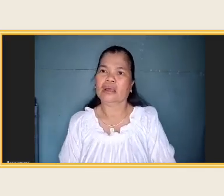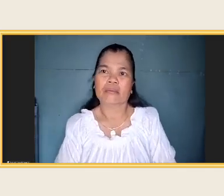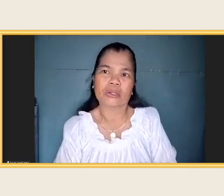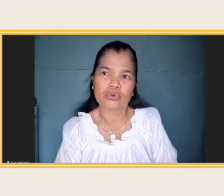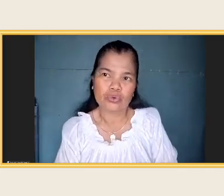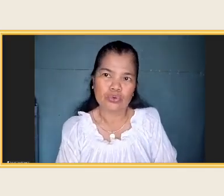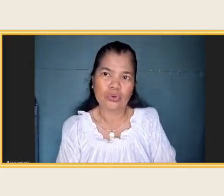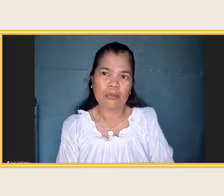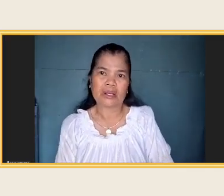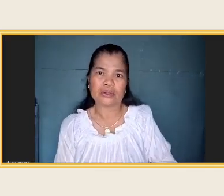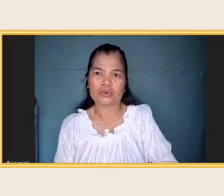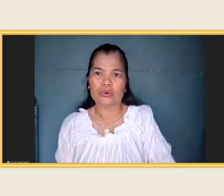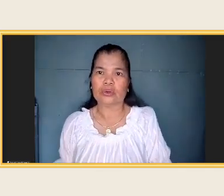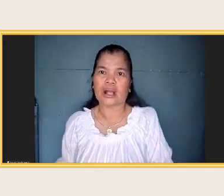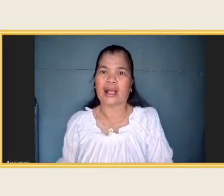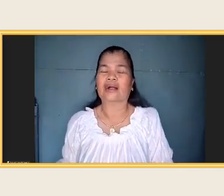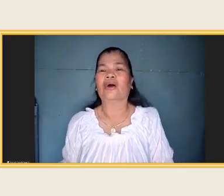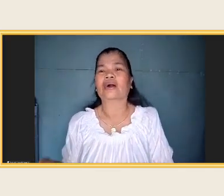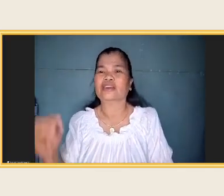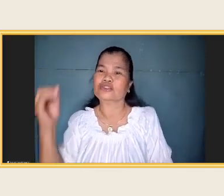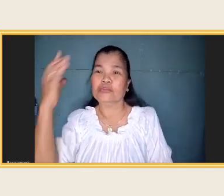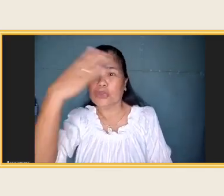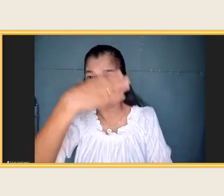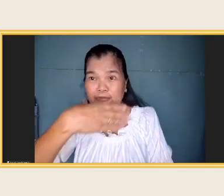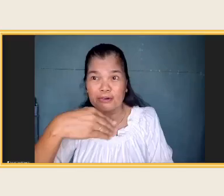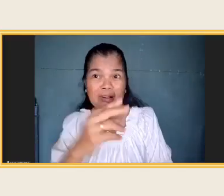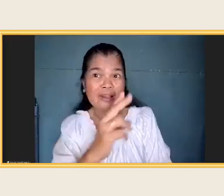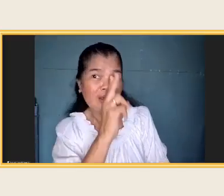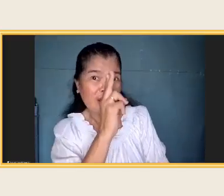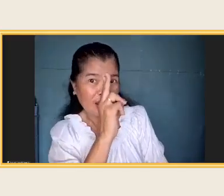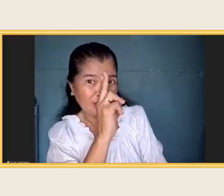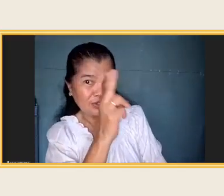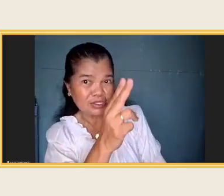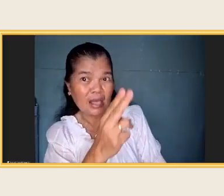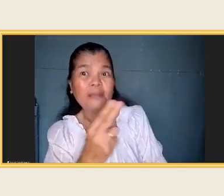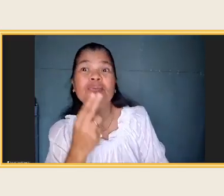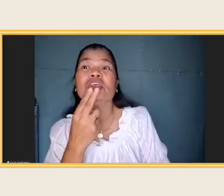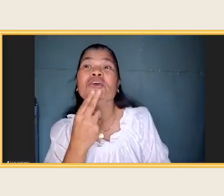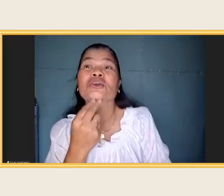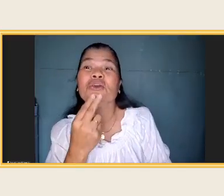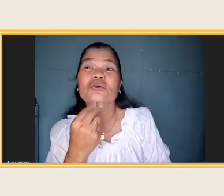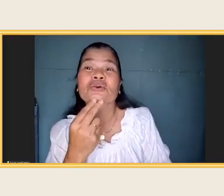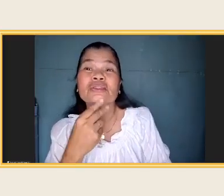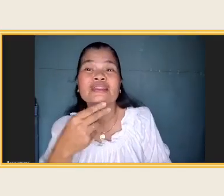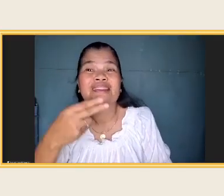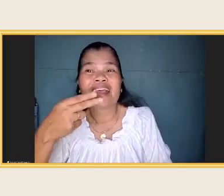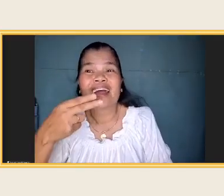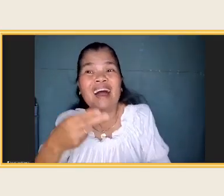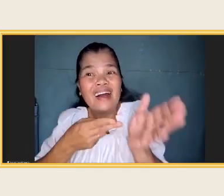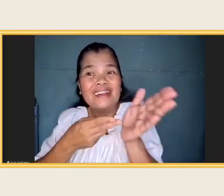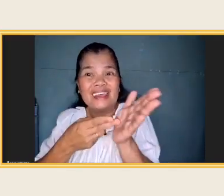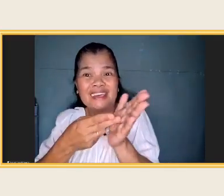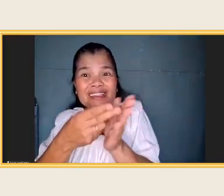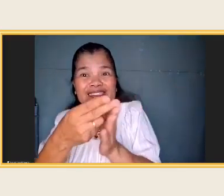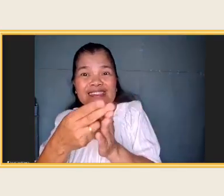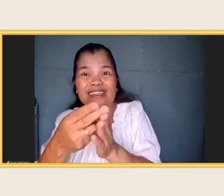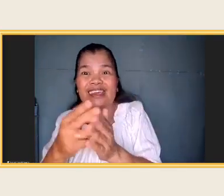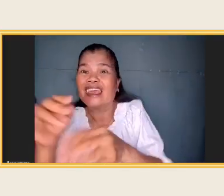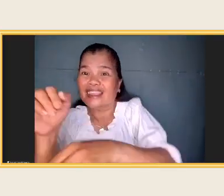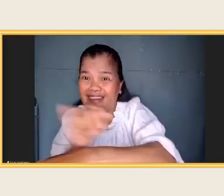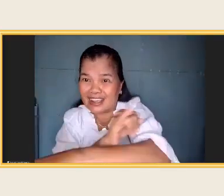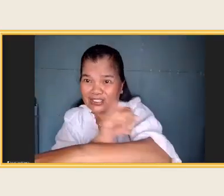hindi matututunan pag natulog ka. Okay, so beautiful, handsome, cute,